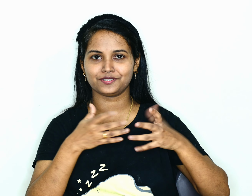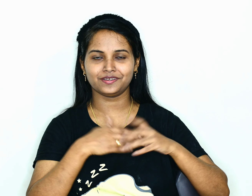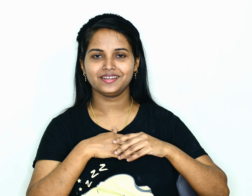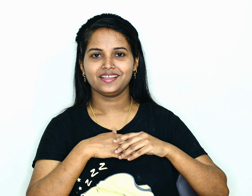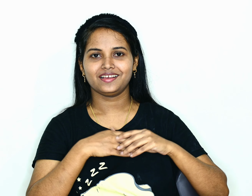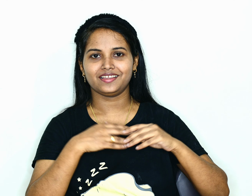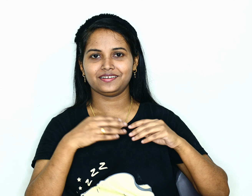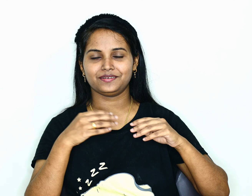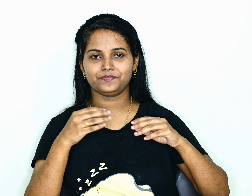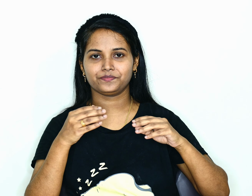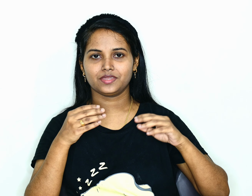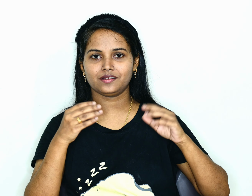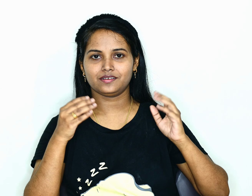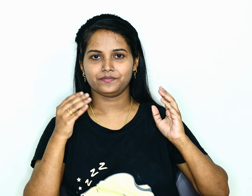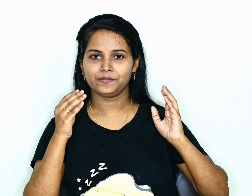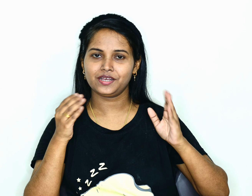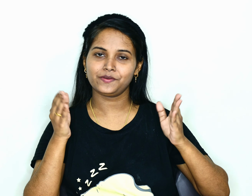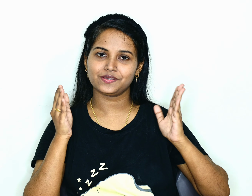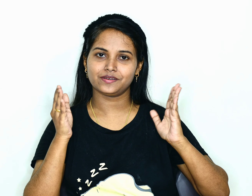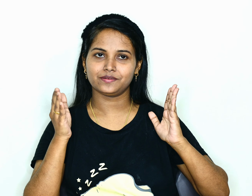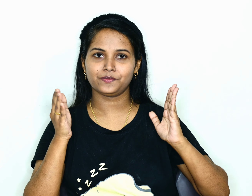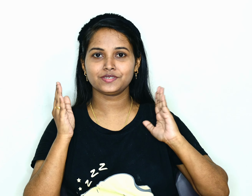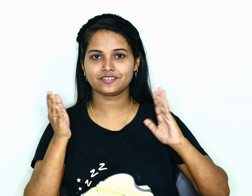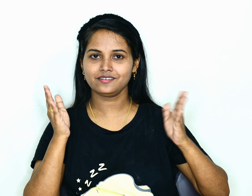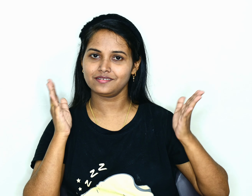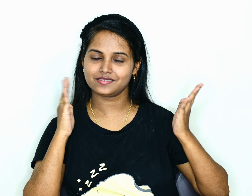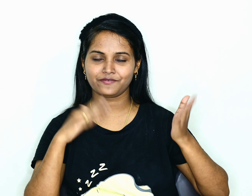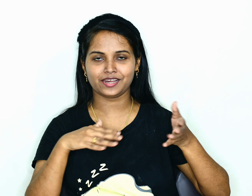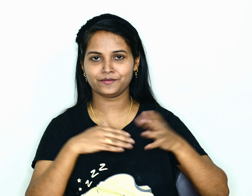श्योर। एंड बेबी का पोजिशन